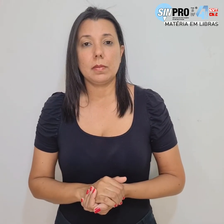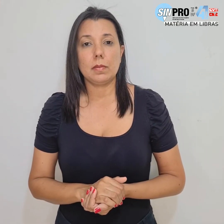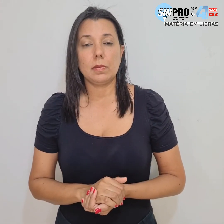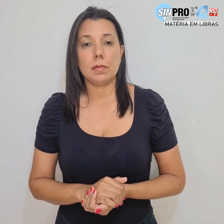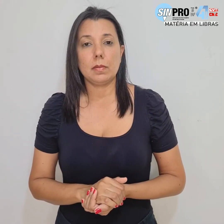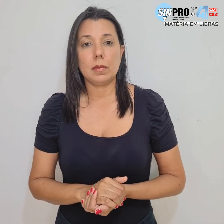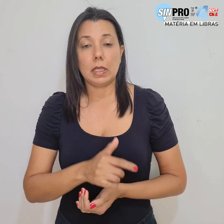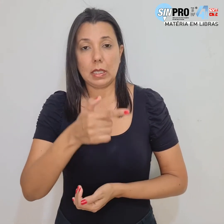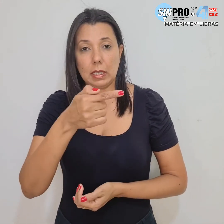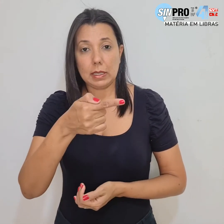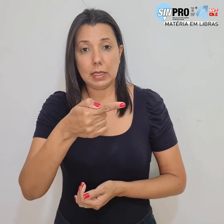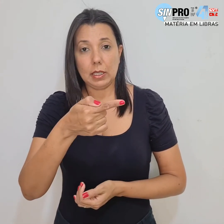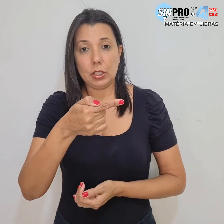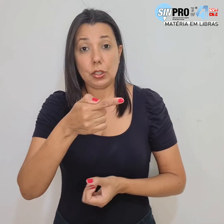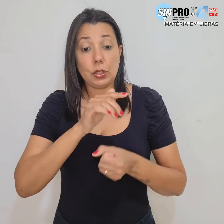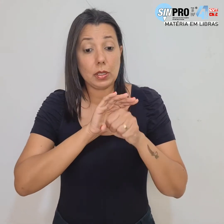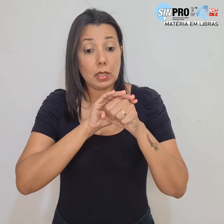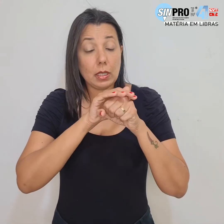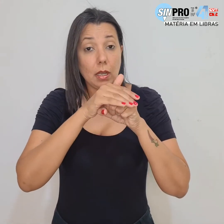às 19h,